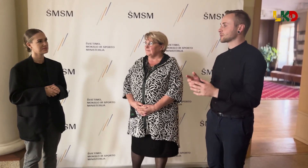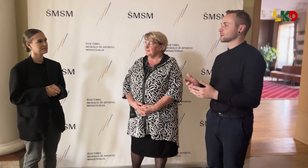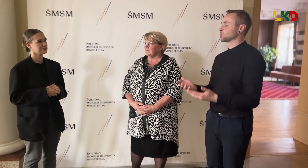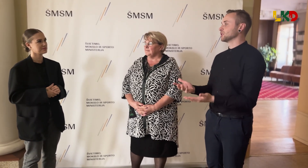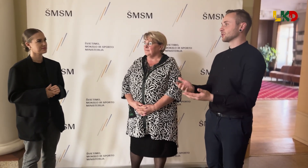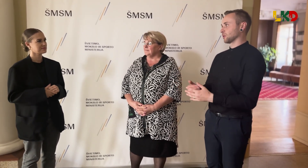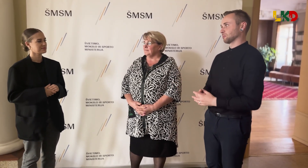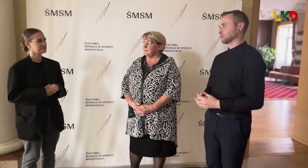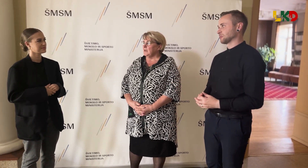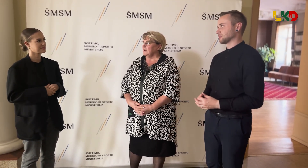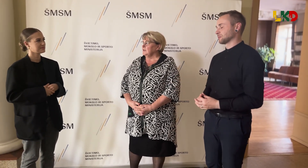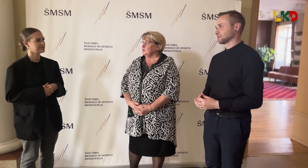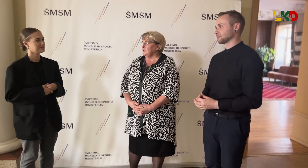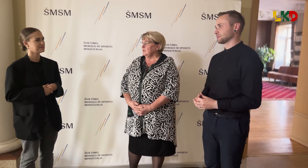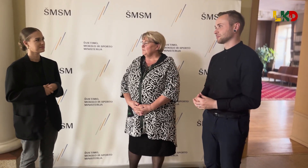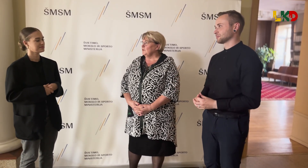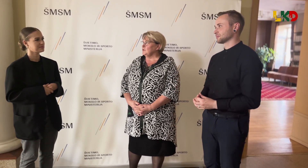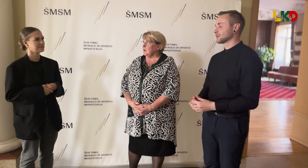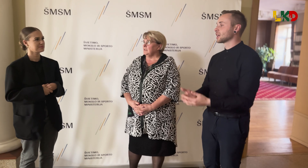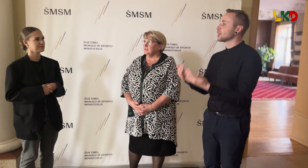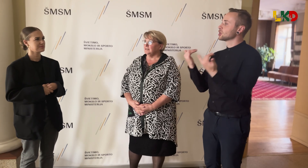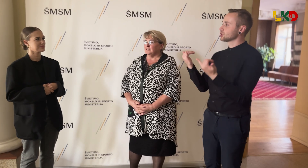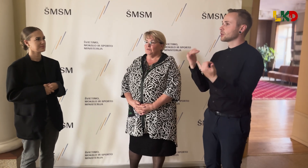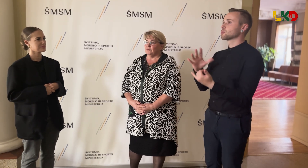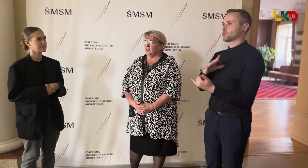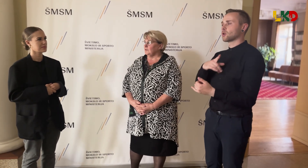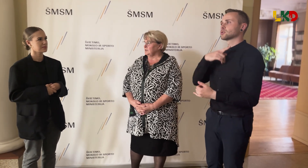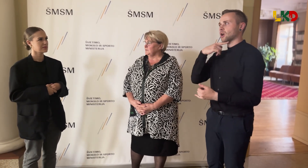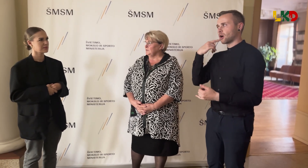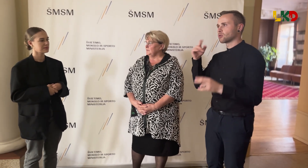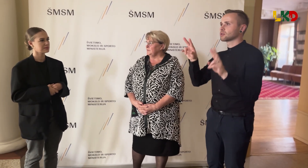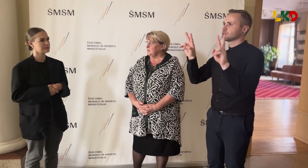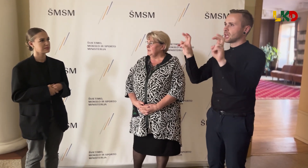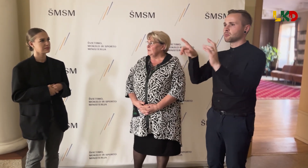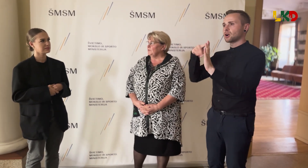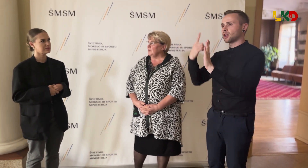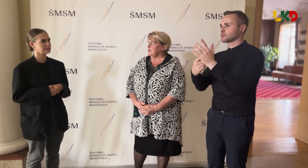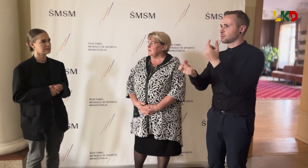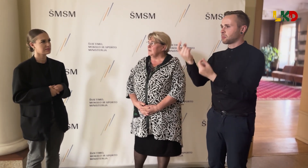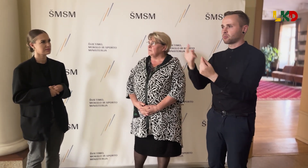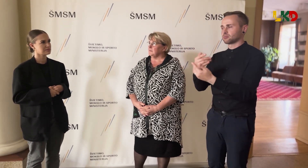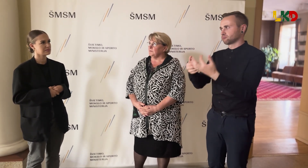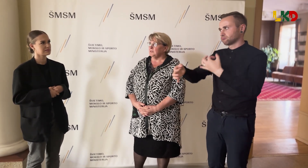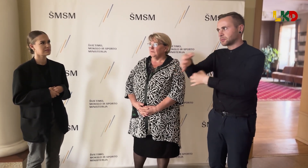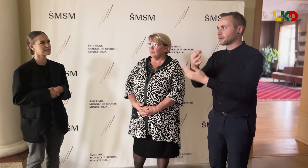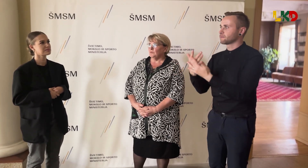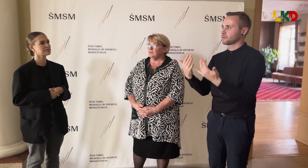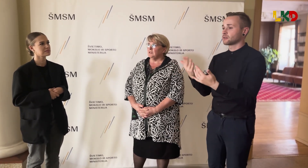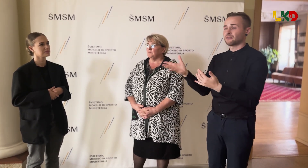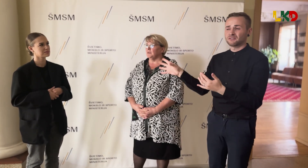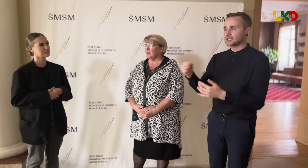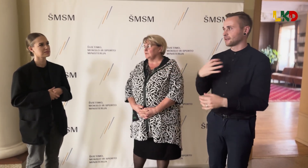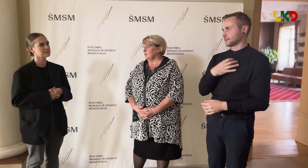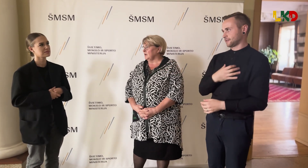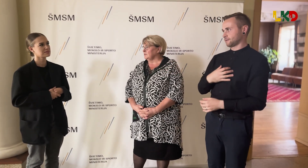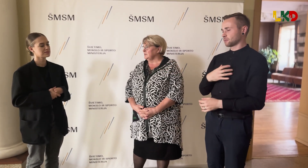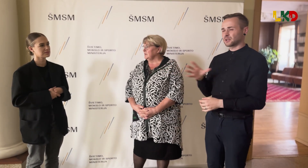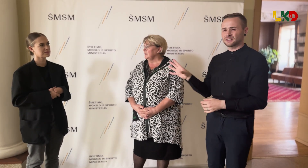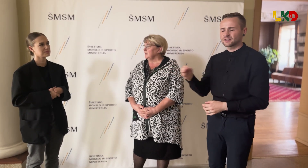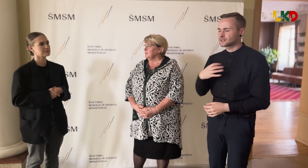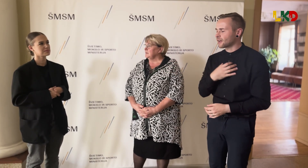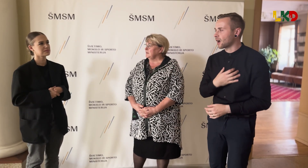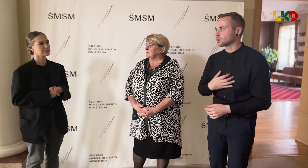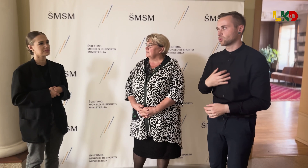tokio įspūdingo. Šiandien buvo iškelta tikrai daug klausimų, kurie yra labai svarbus ir labai